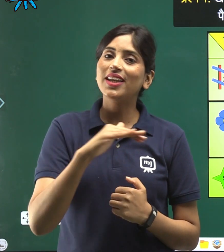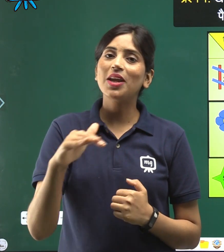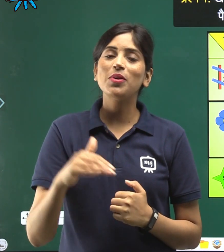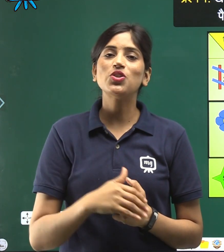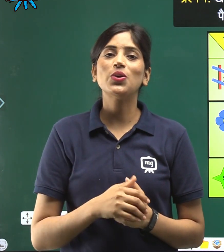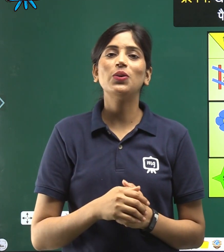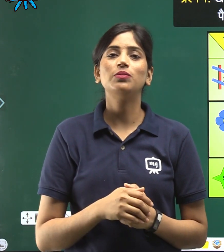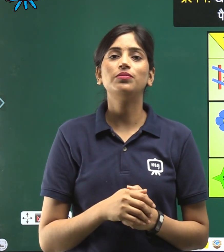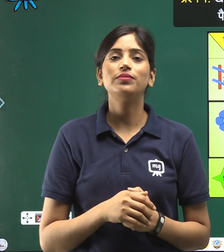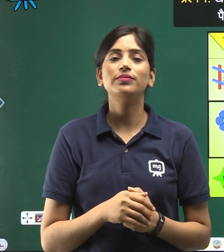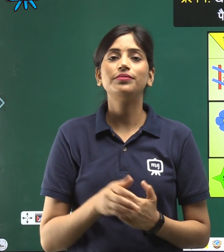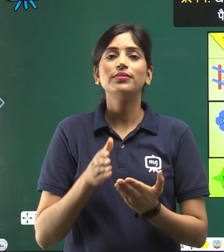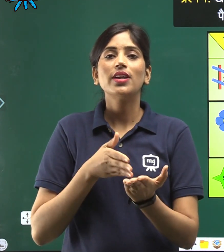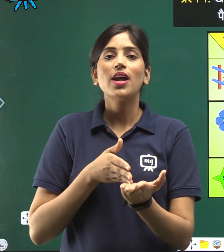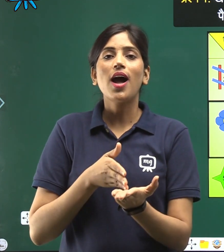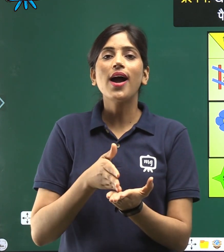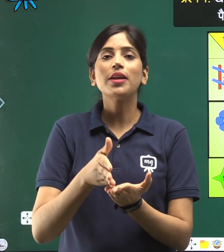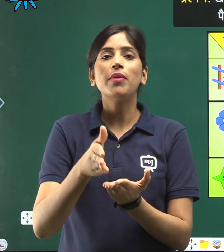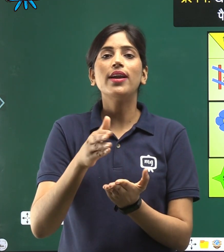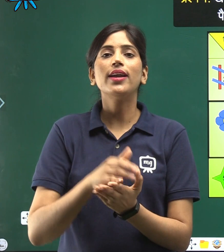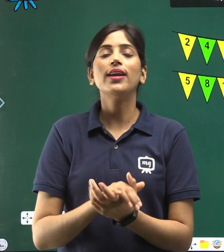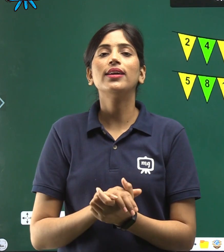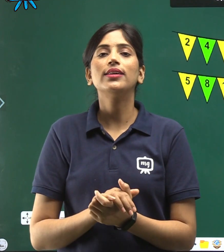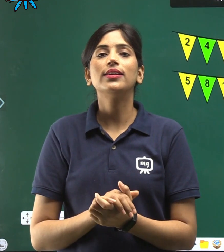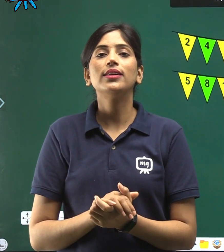बच्चों, आगे बढ़ें।